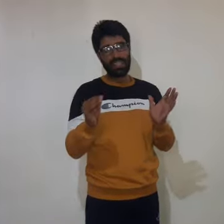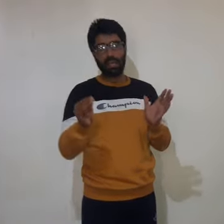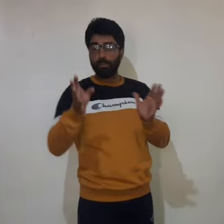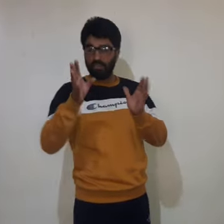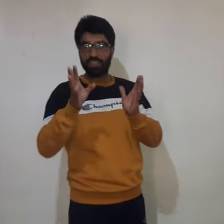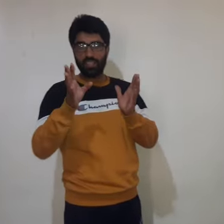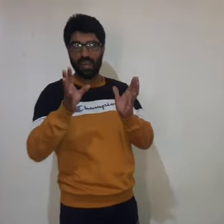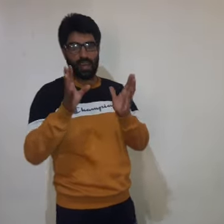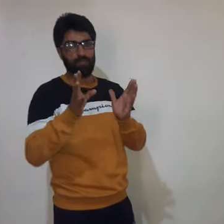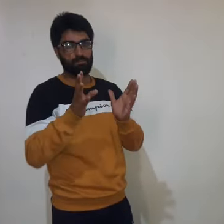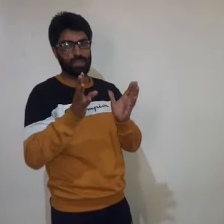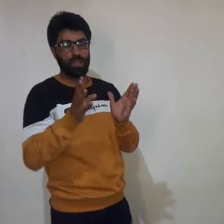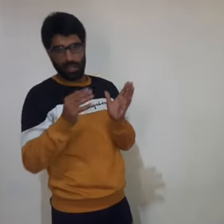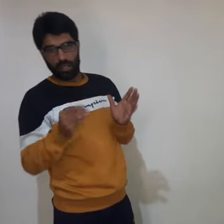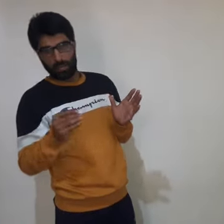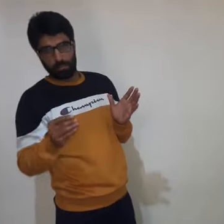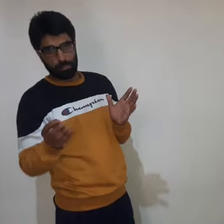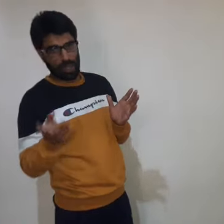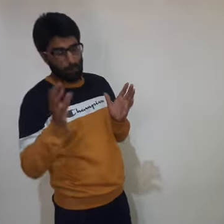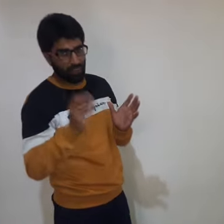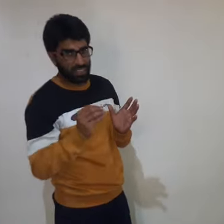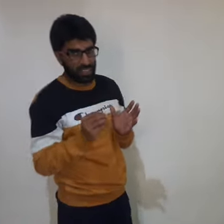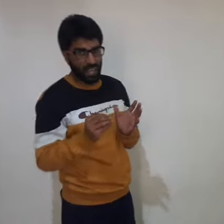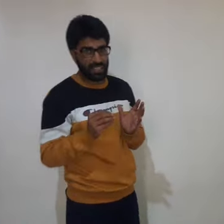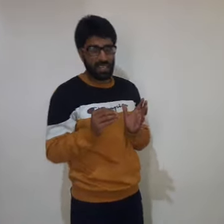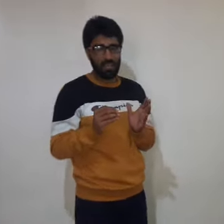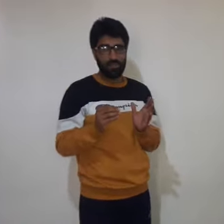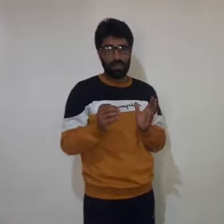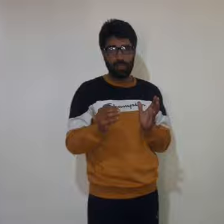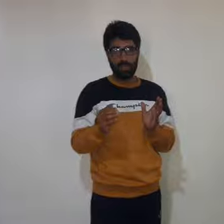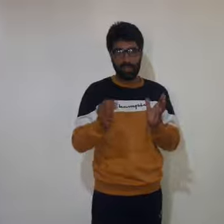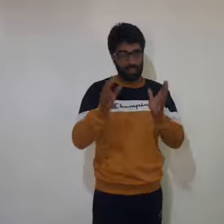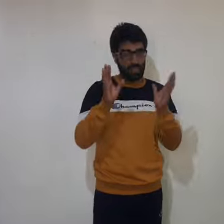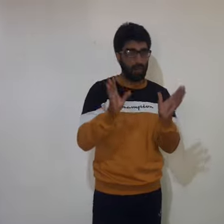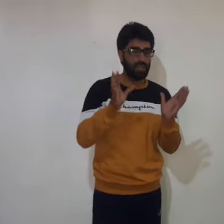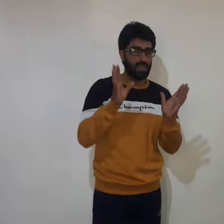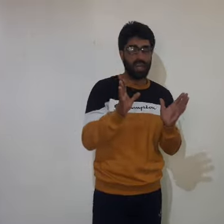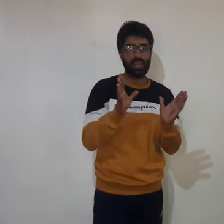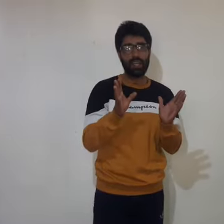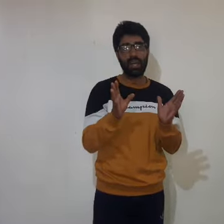इसका प्रिवेंशन है। पहला प्रिवेंशन क्या है इसका, इस चीज का हमें ध्यान रखना है,